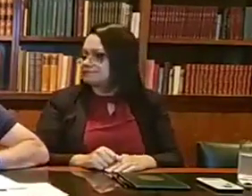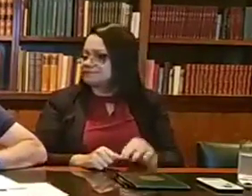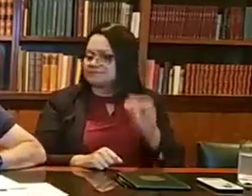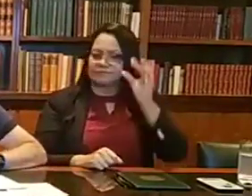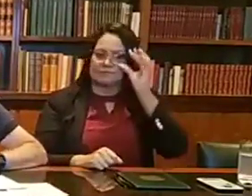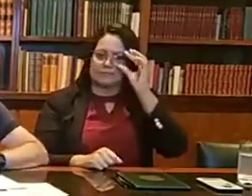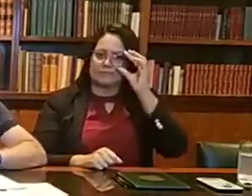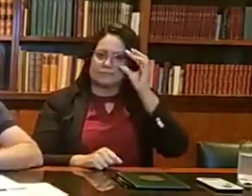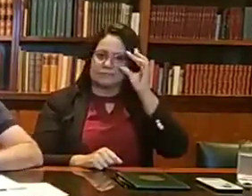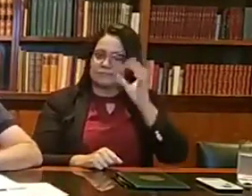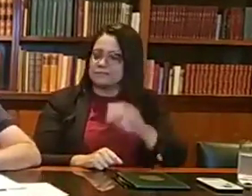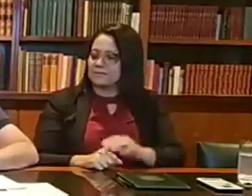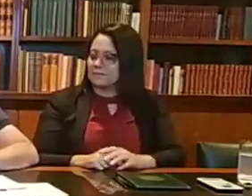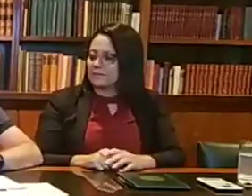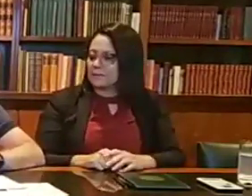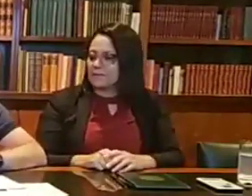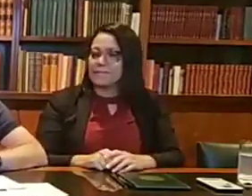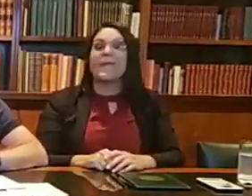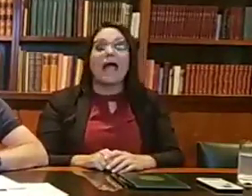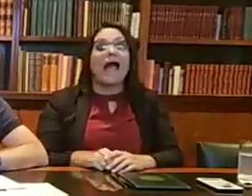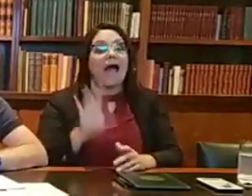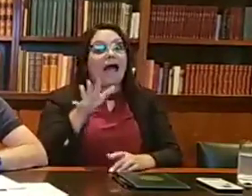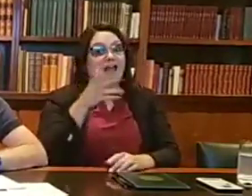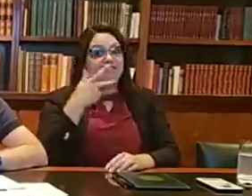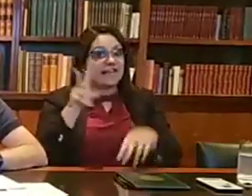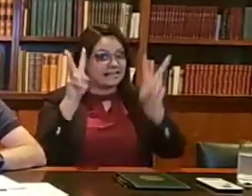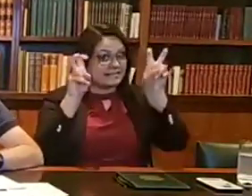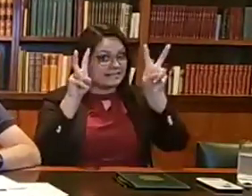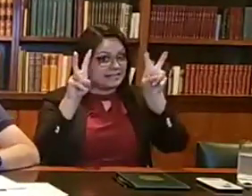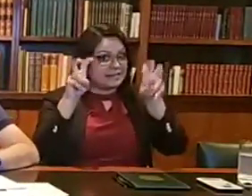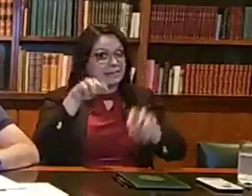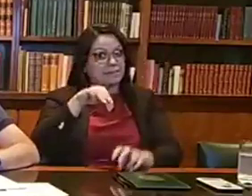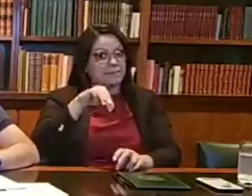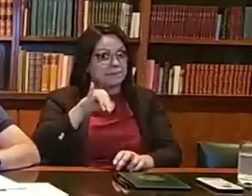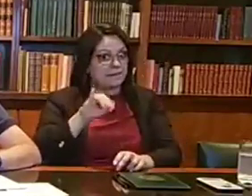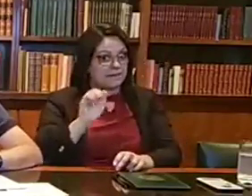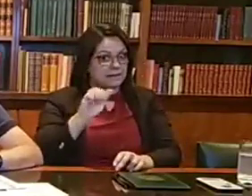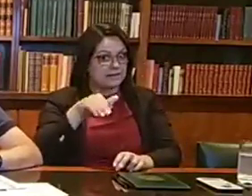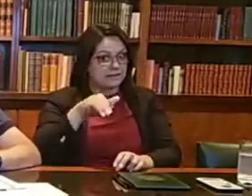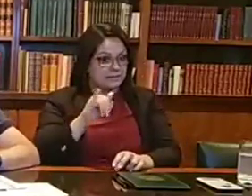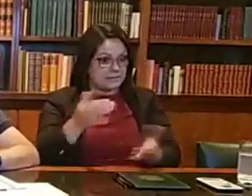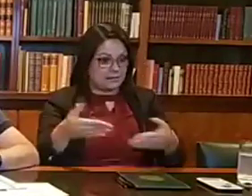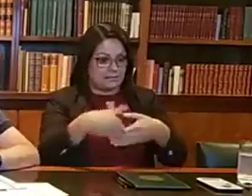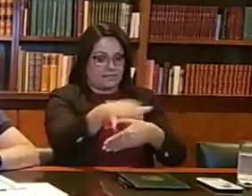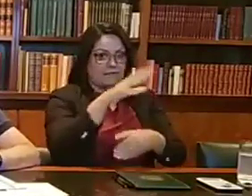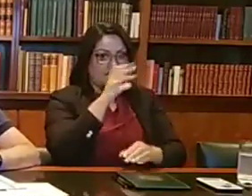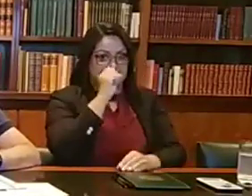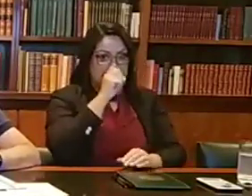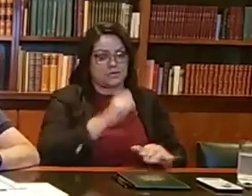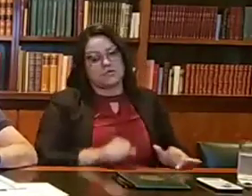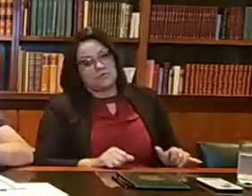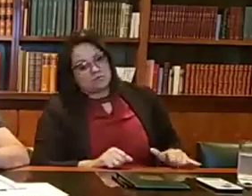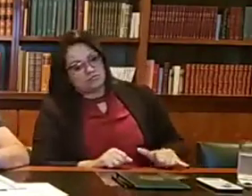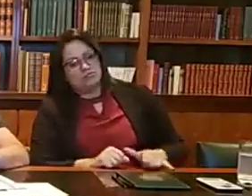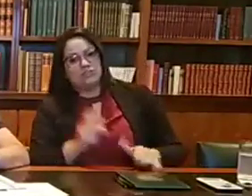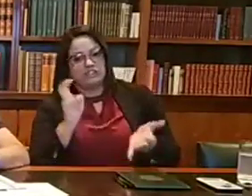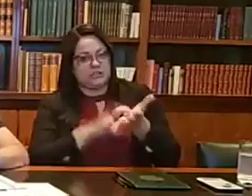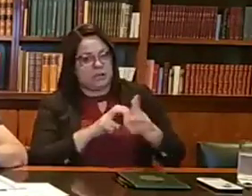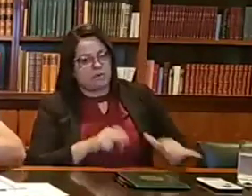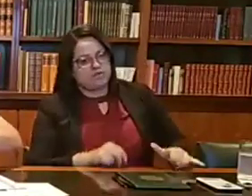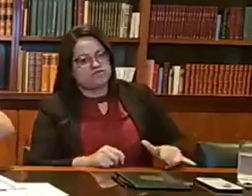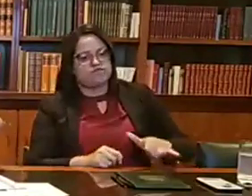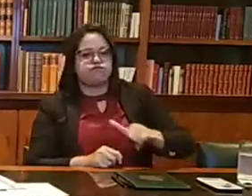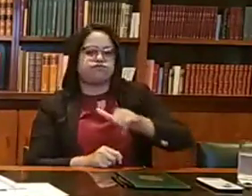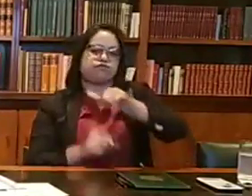falar em Miami, aí eu já emendo aqui. Não, Miami. Decolamos no sábado, de manhã para os Estados